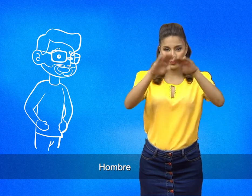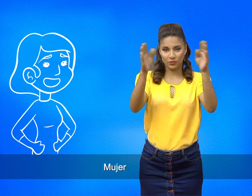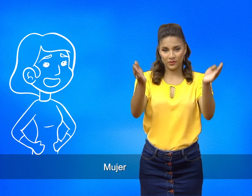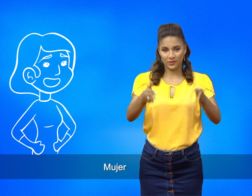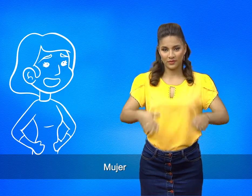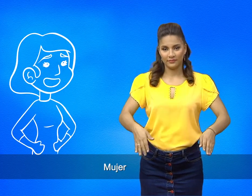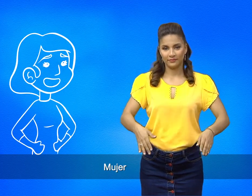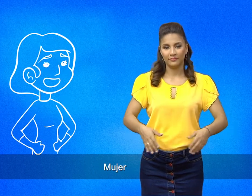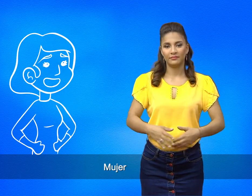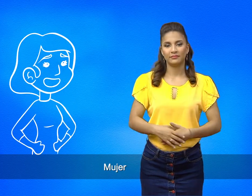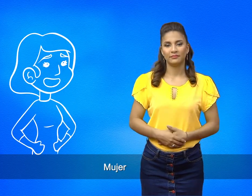mujer